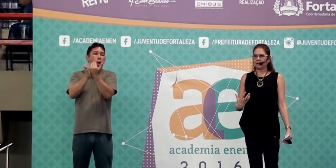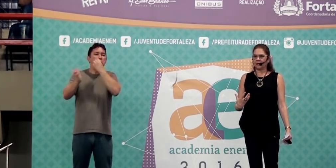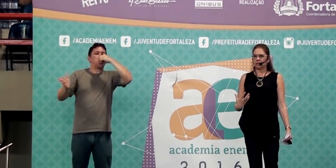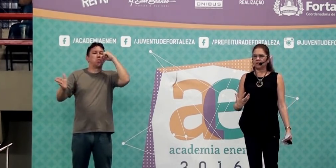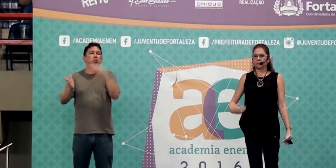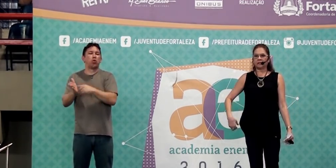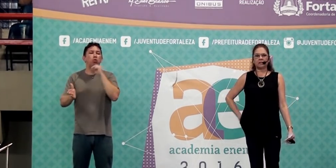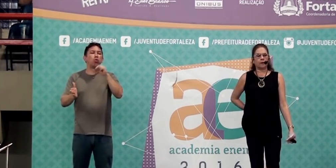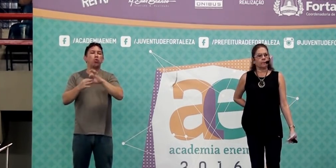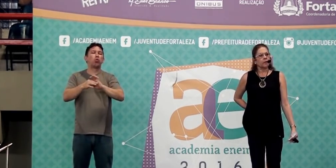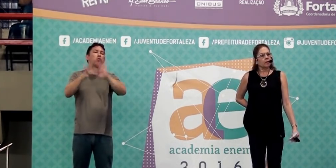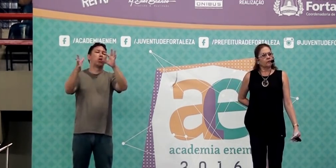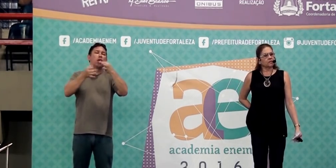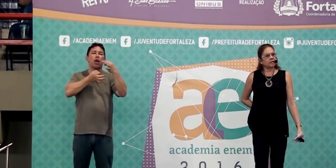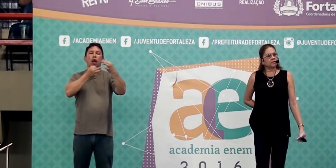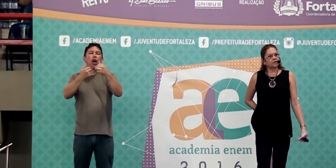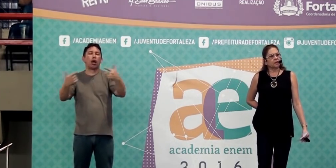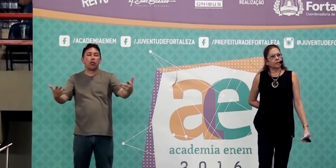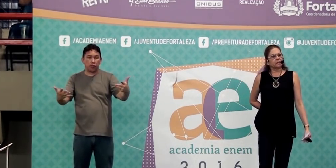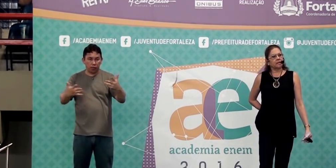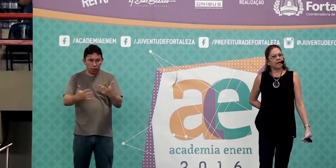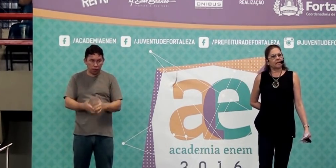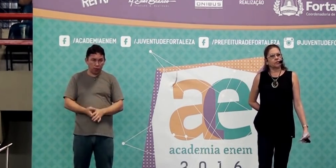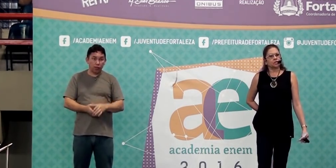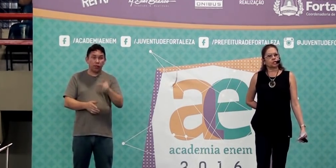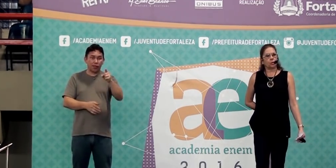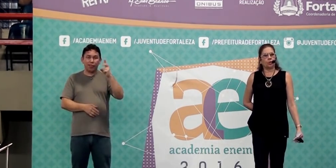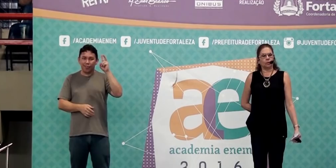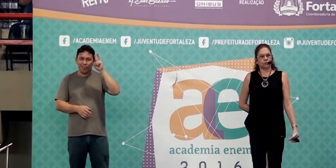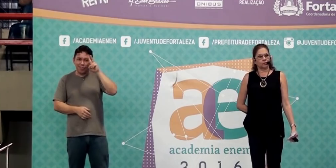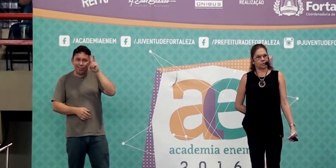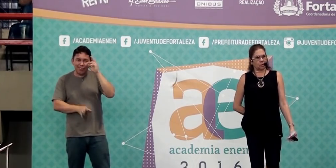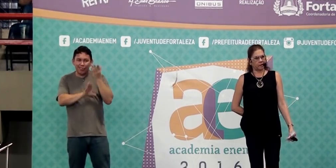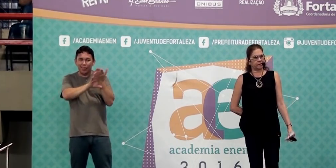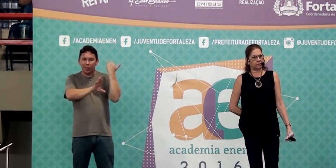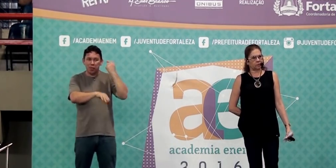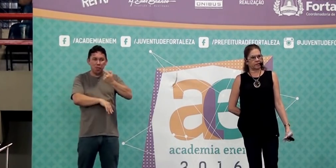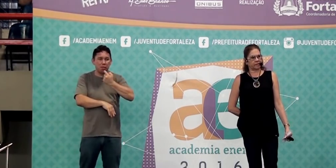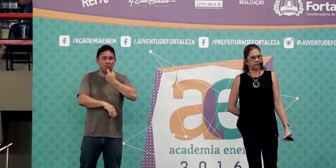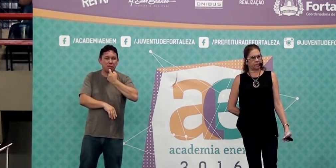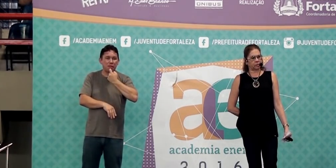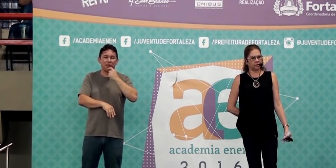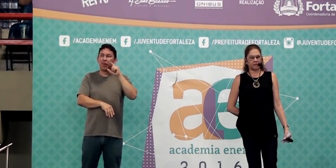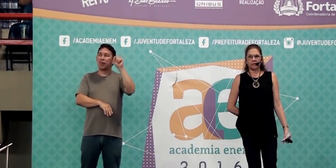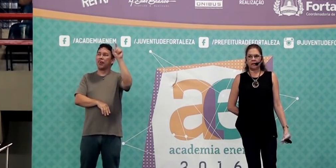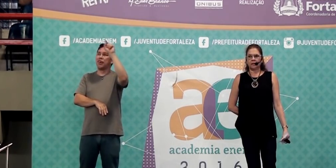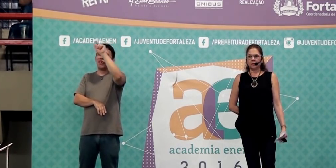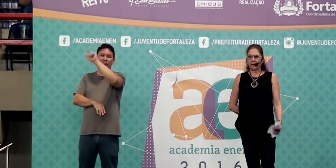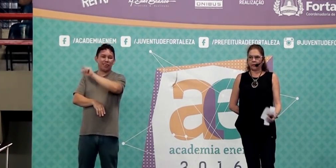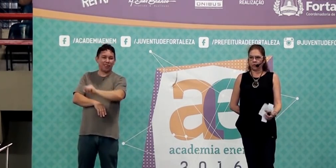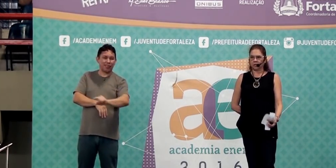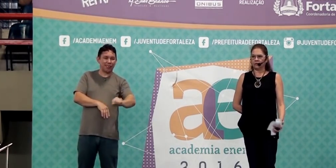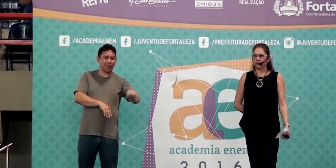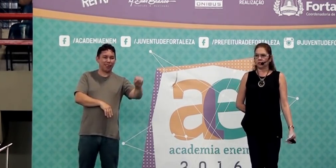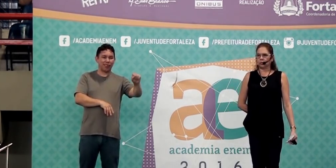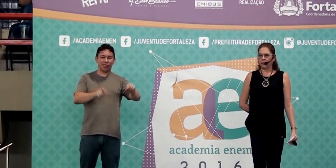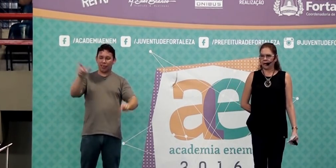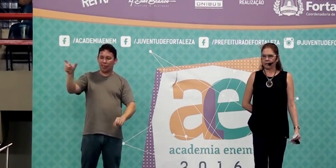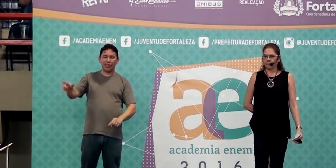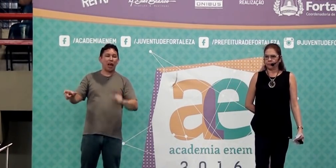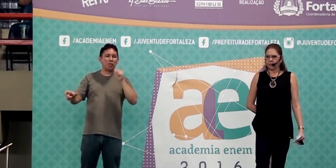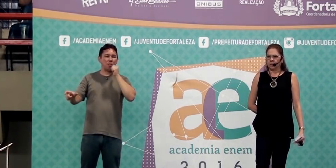de liberdade de expressão? Vocês viram esse caso que chocou todos nós em todas as regiões, da garota que